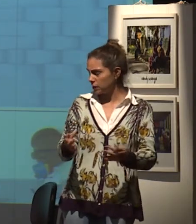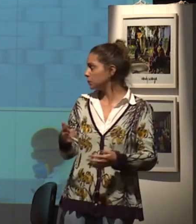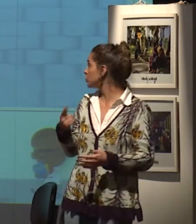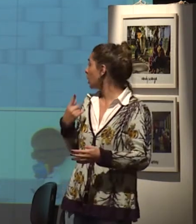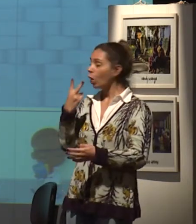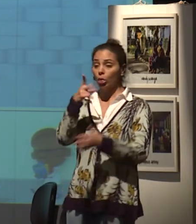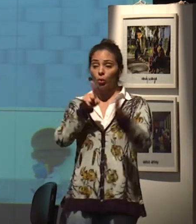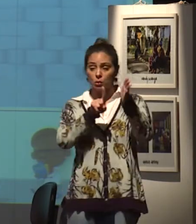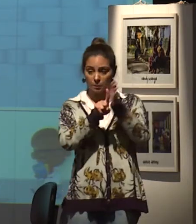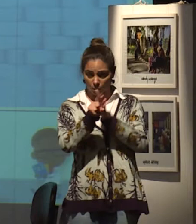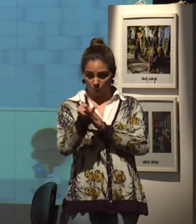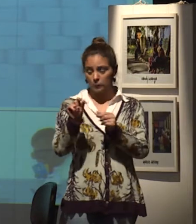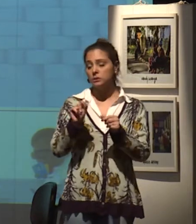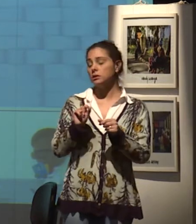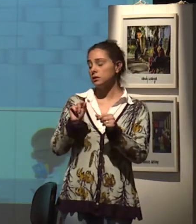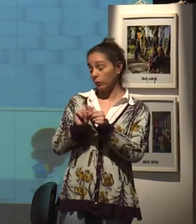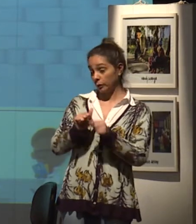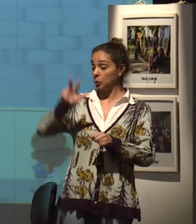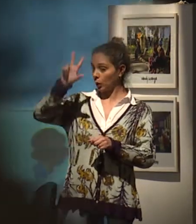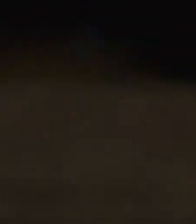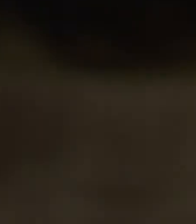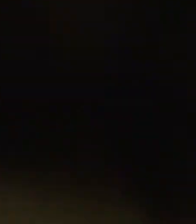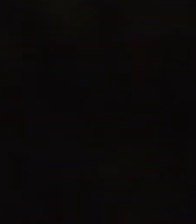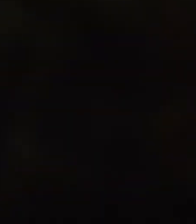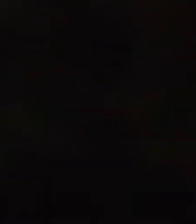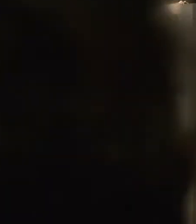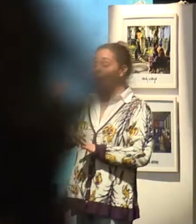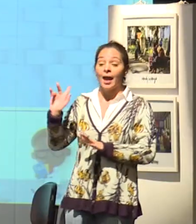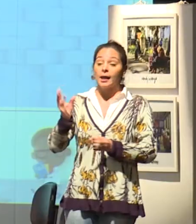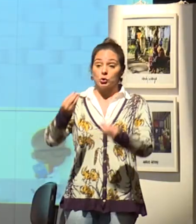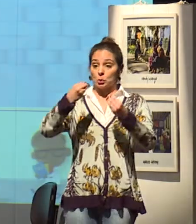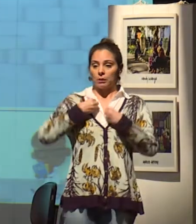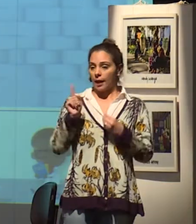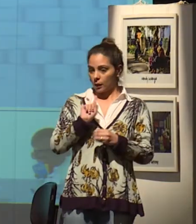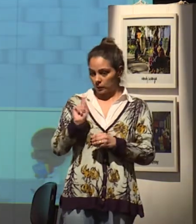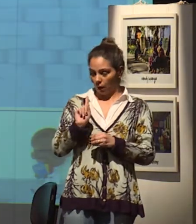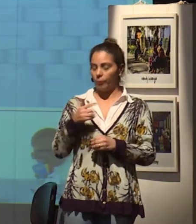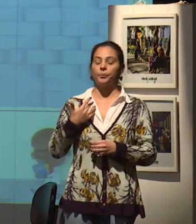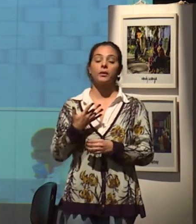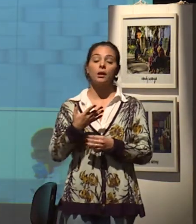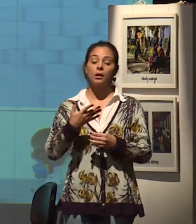uma atividade. São 2 perguntas que eu faço para os alunos e eles ainda não me